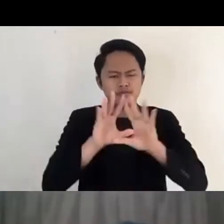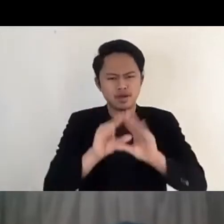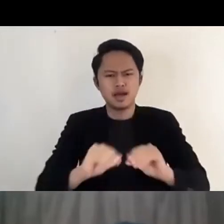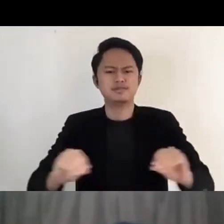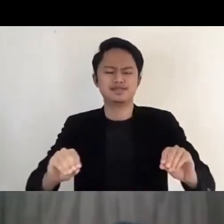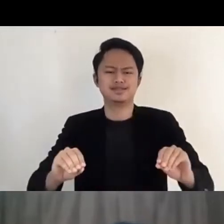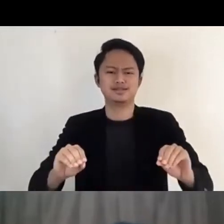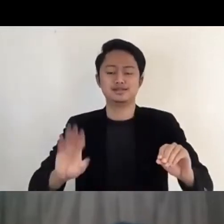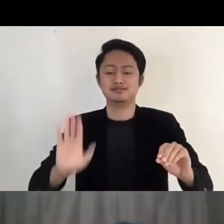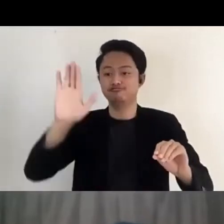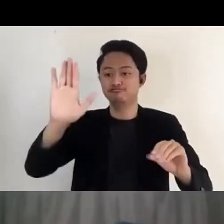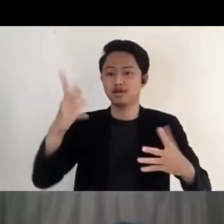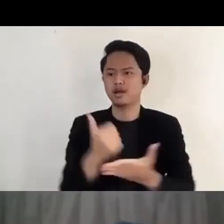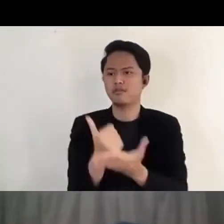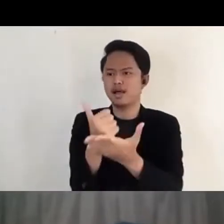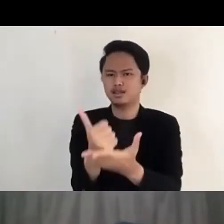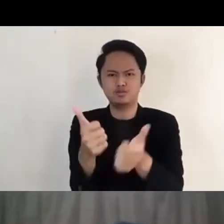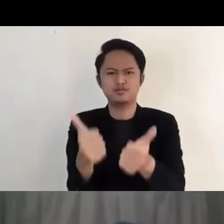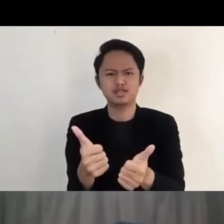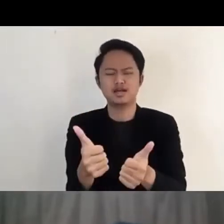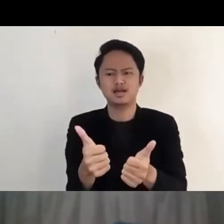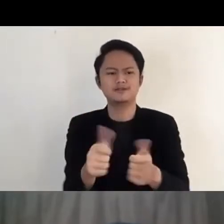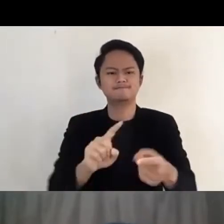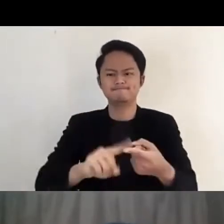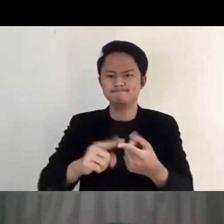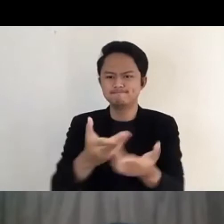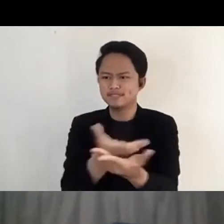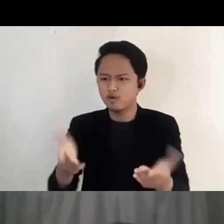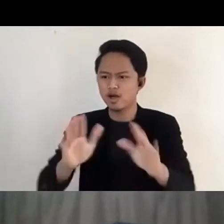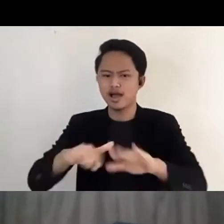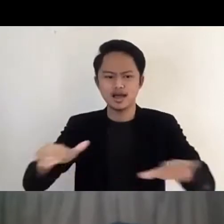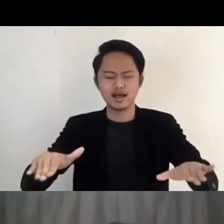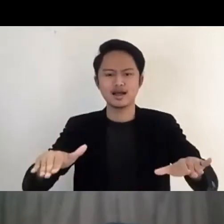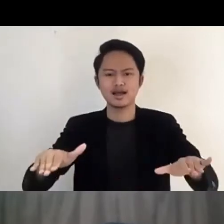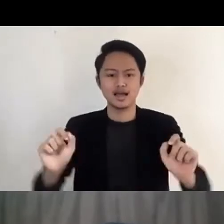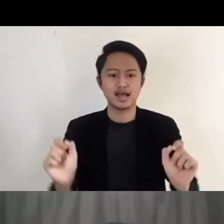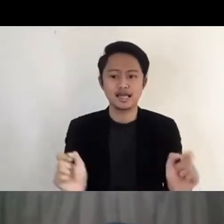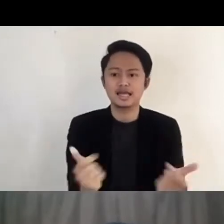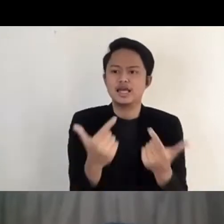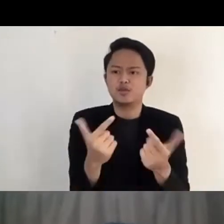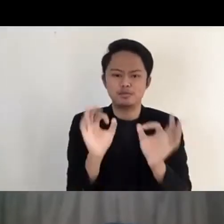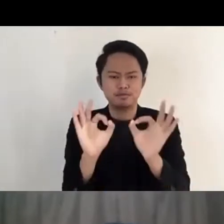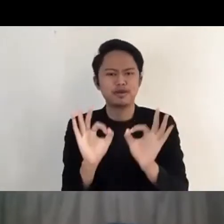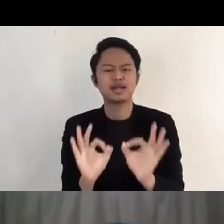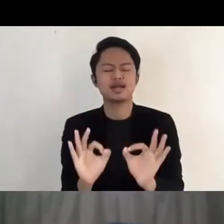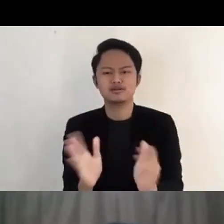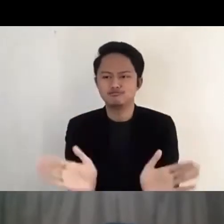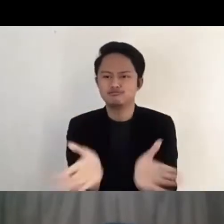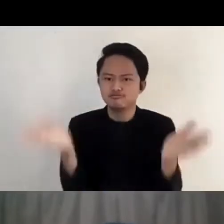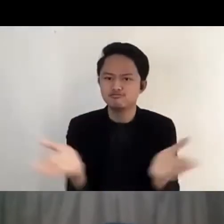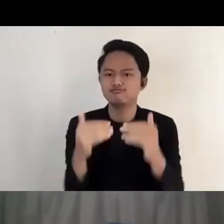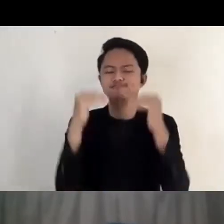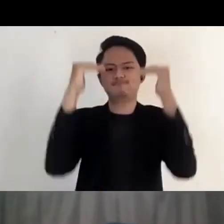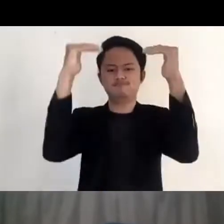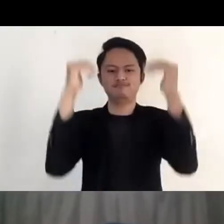juga bisa membantu memaksimalkan adik-adik kita mendapatkan kualitas kehidupan, kualitas pendidikan yang lebih baik lagi.